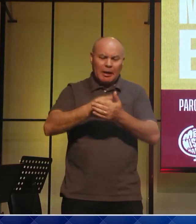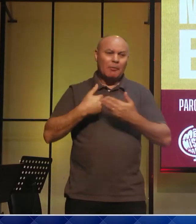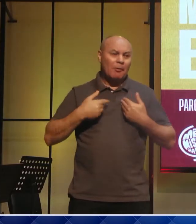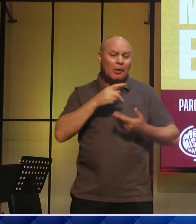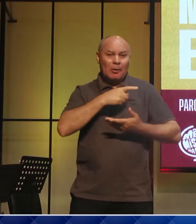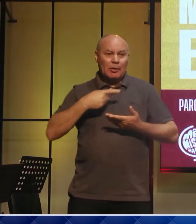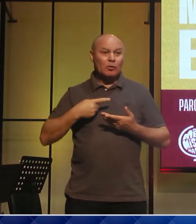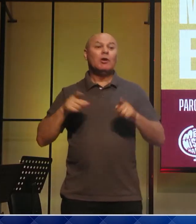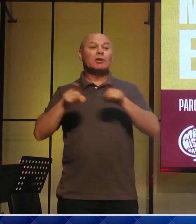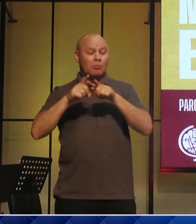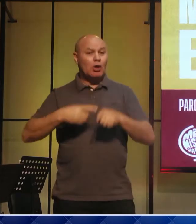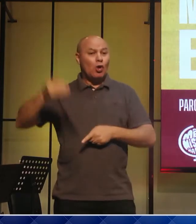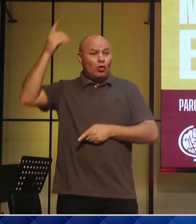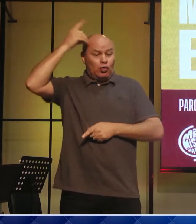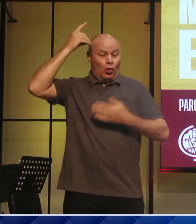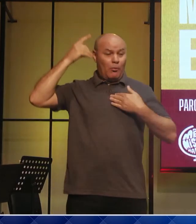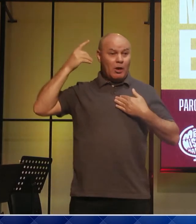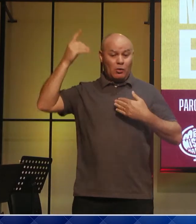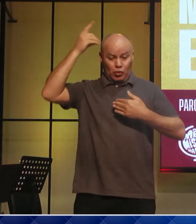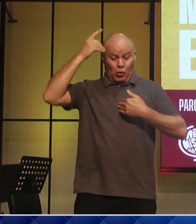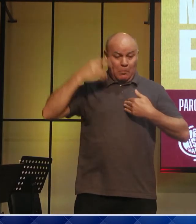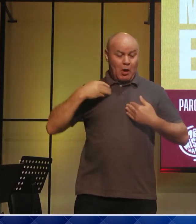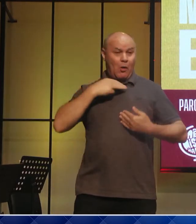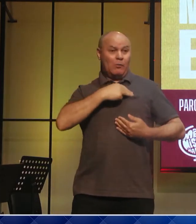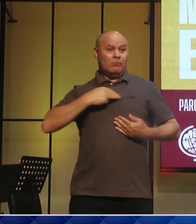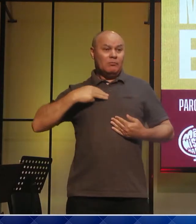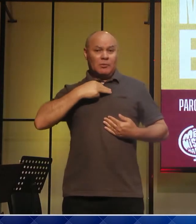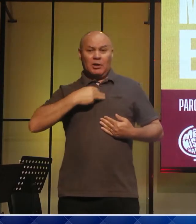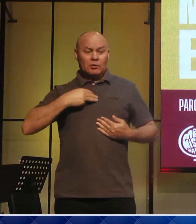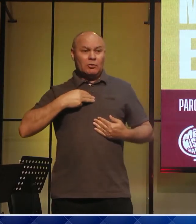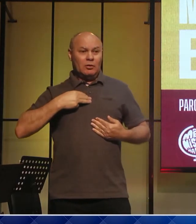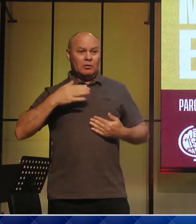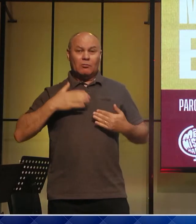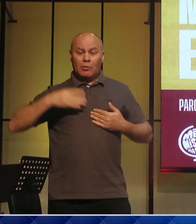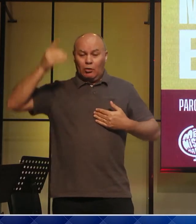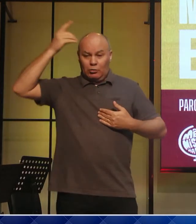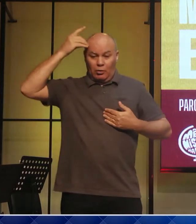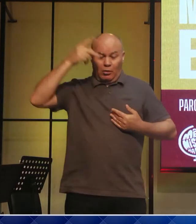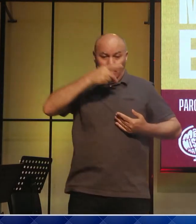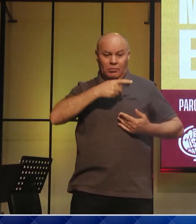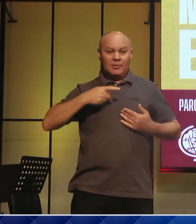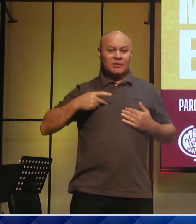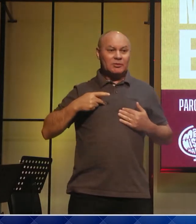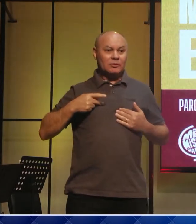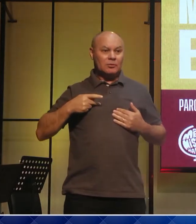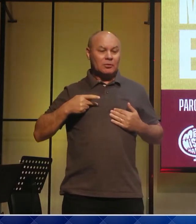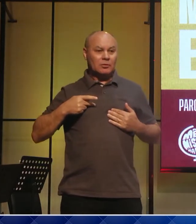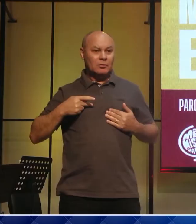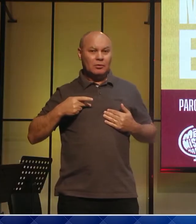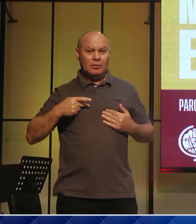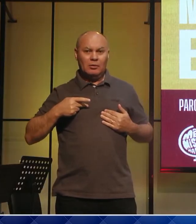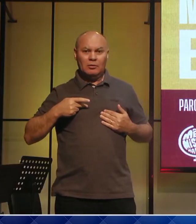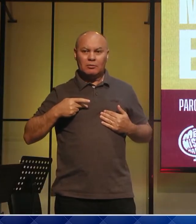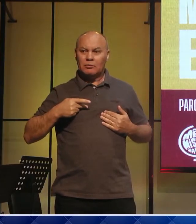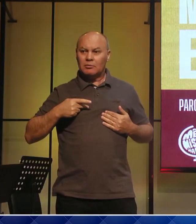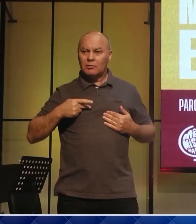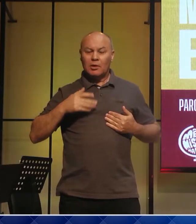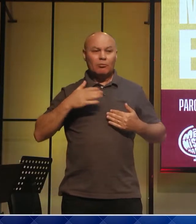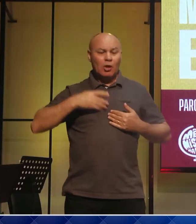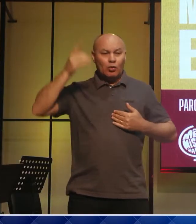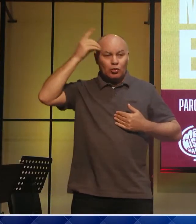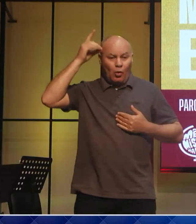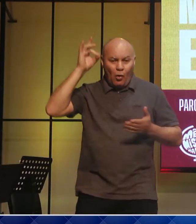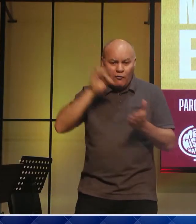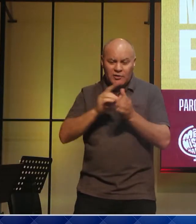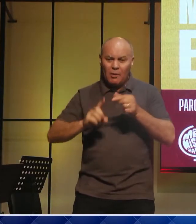dom é missionário, é apóstolo também, mas meu dom ainda continua sendo pastoral. De